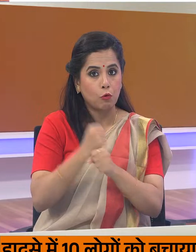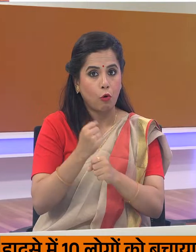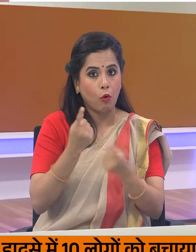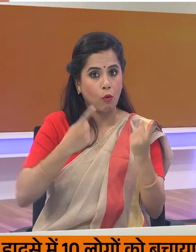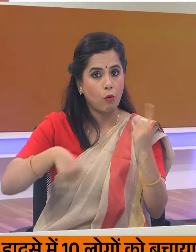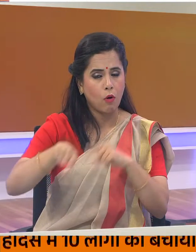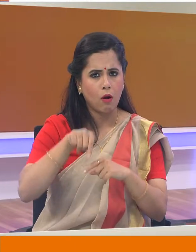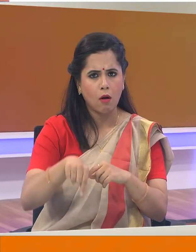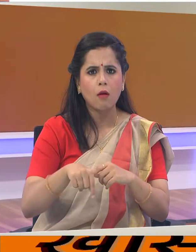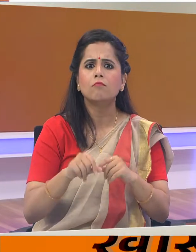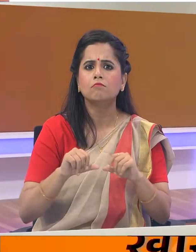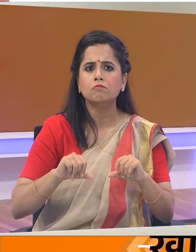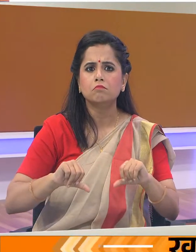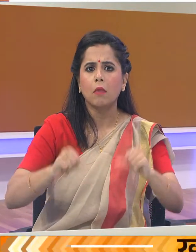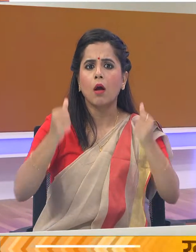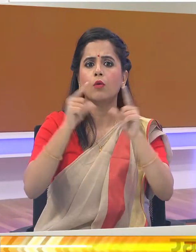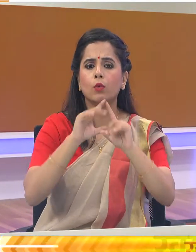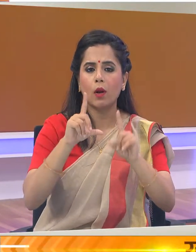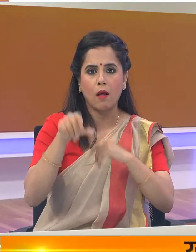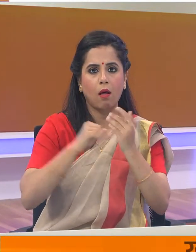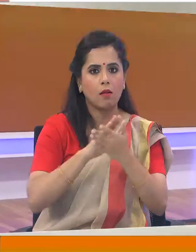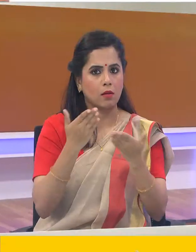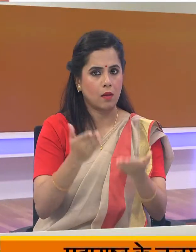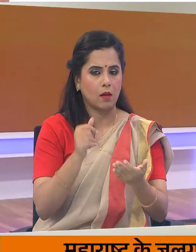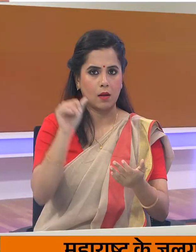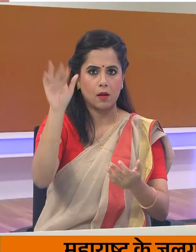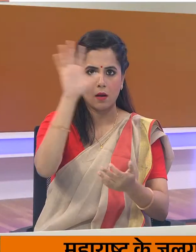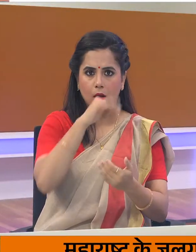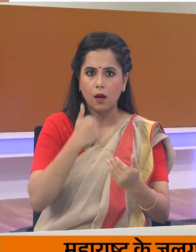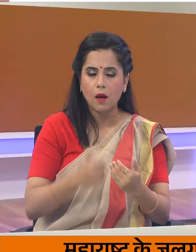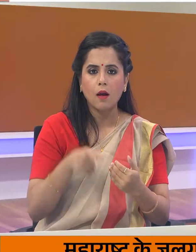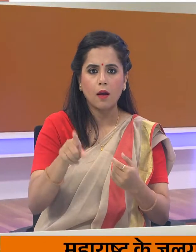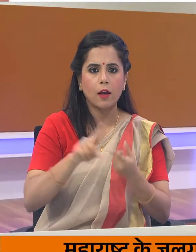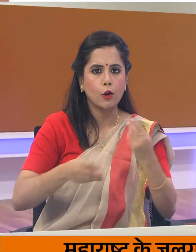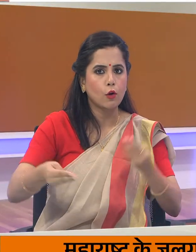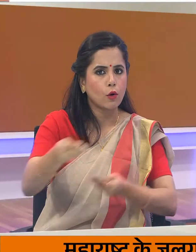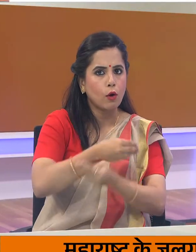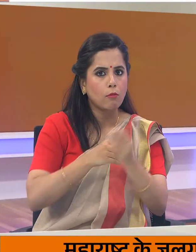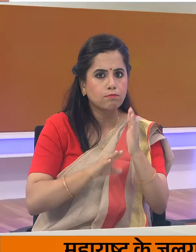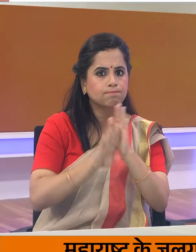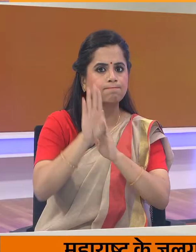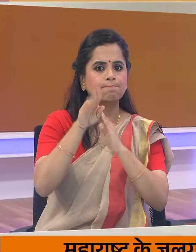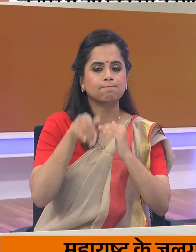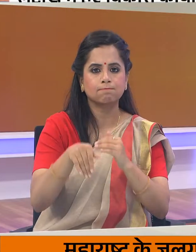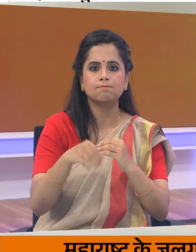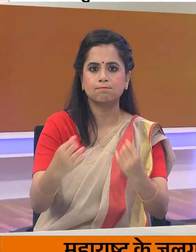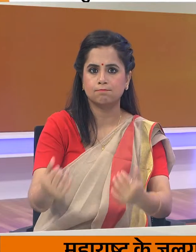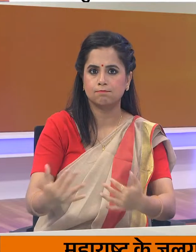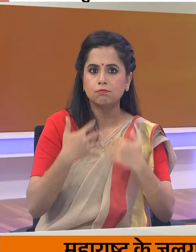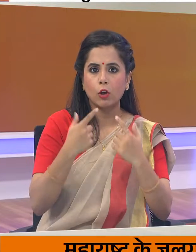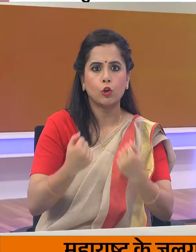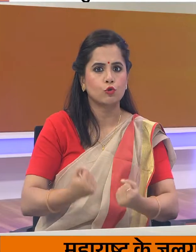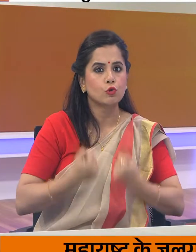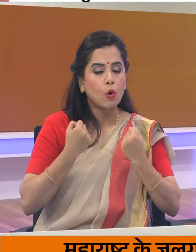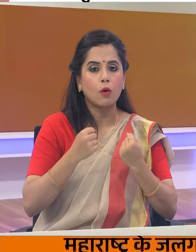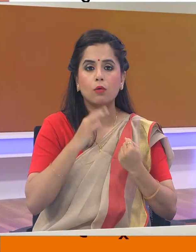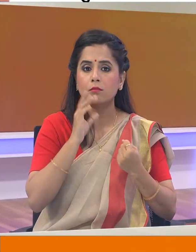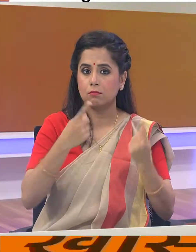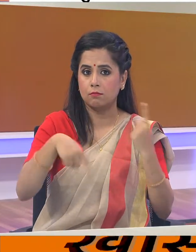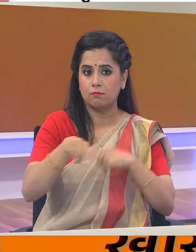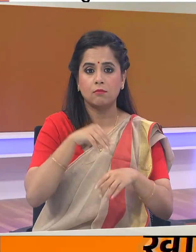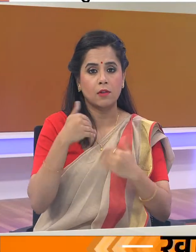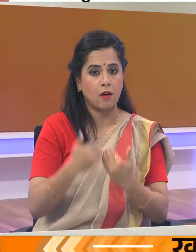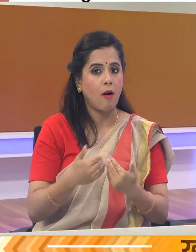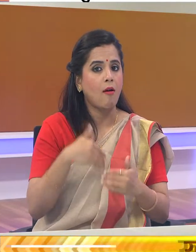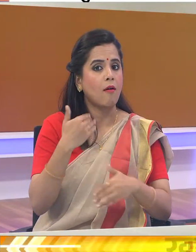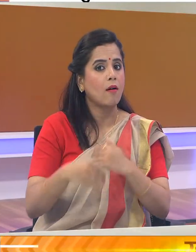की पहलों के कारण लद्दाख भारत के आर्थिक विकास की प्रेरक शक्तियों में से एक बन